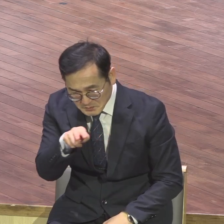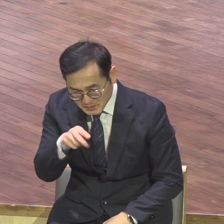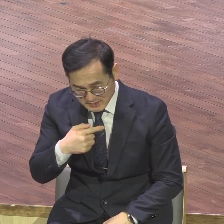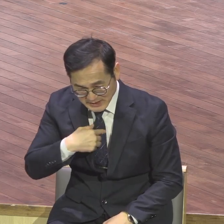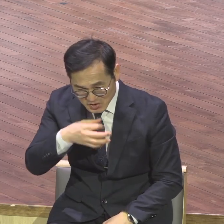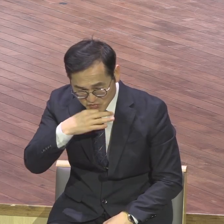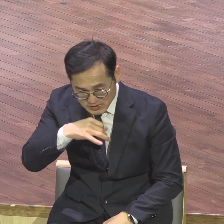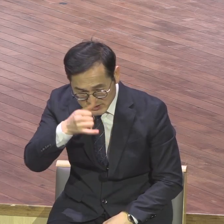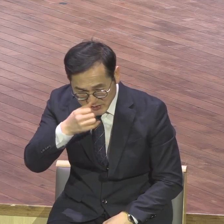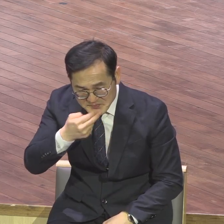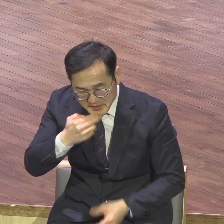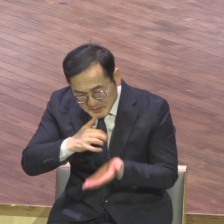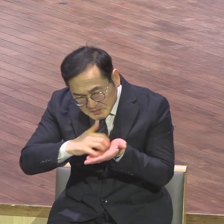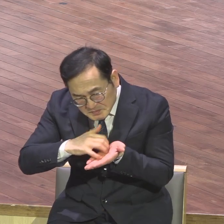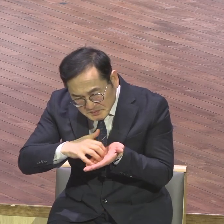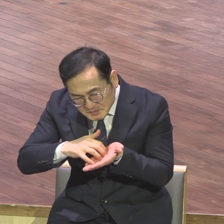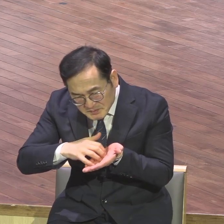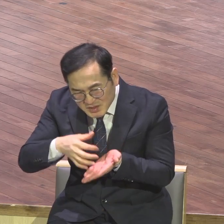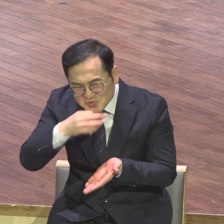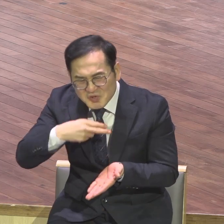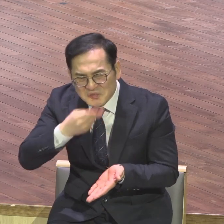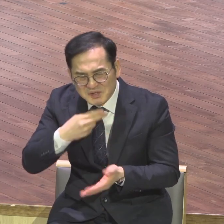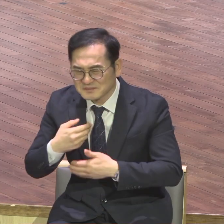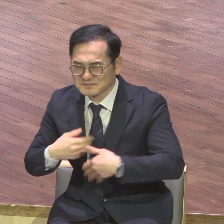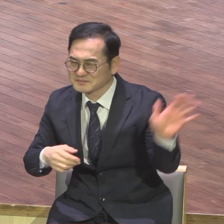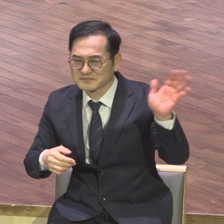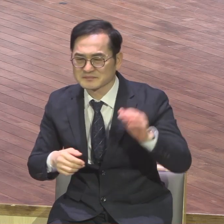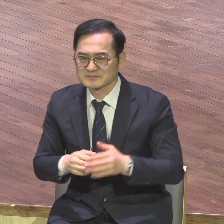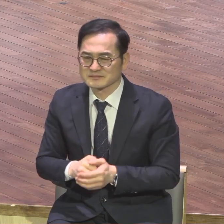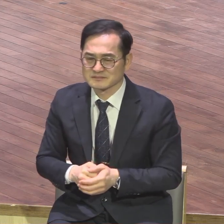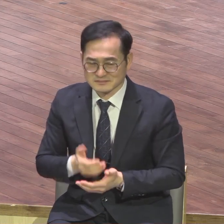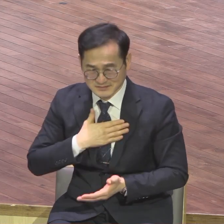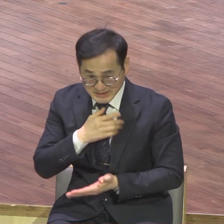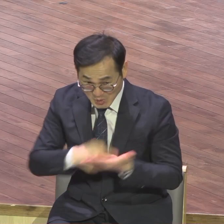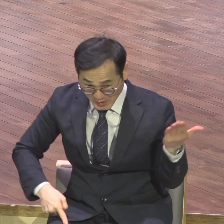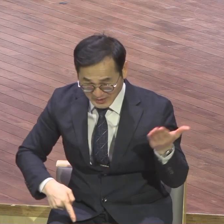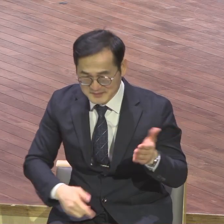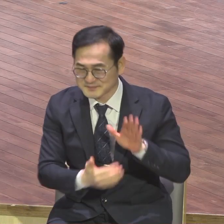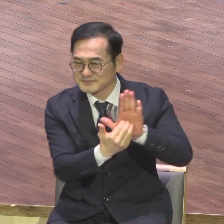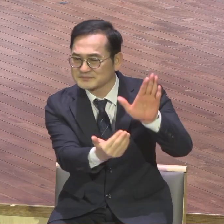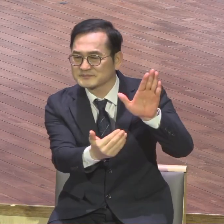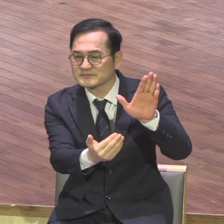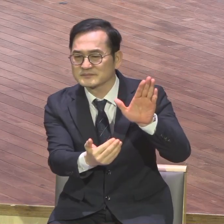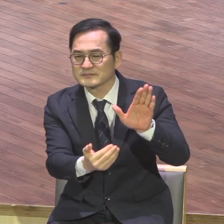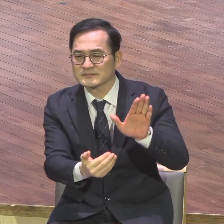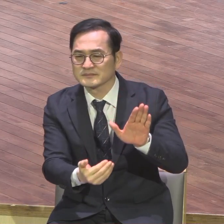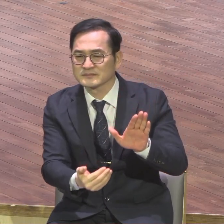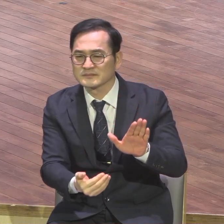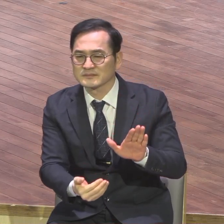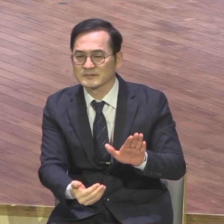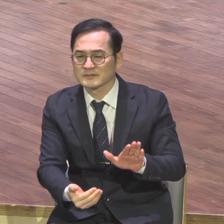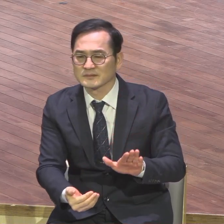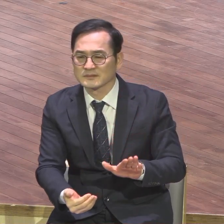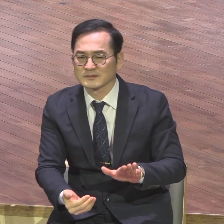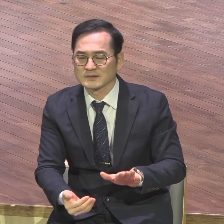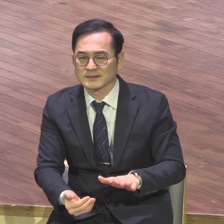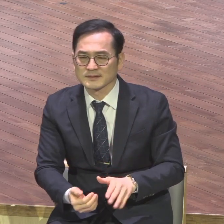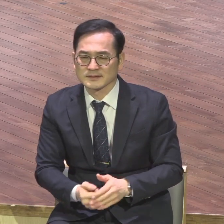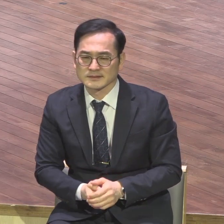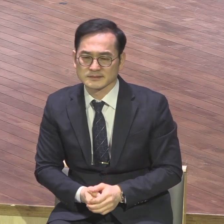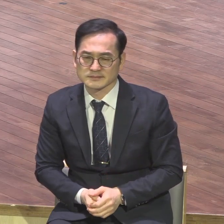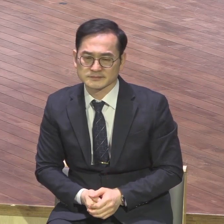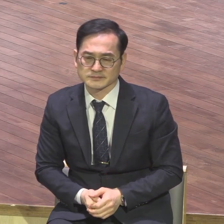받아들이지 않는 태도입니다. 자기가 손해보면 받아들이지 않는 태도입니다. 여기에 다 속고 있어요.